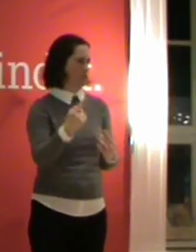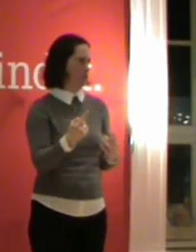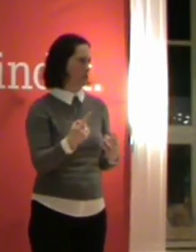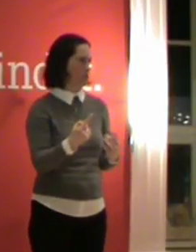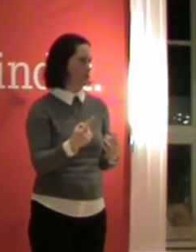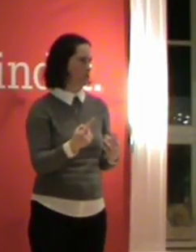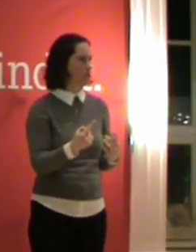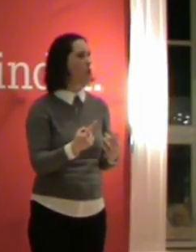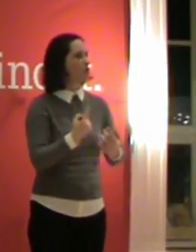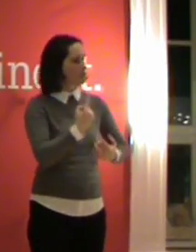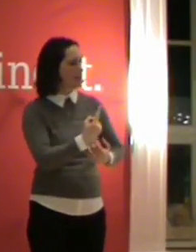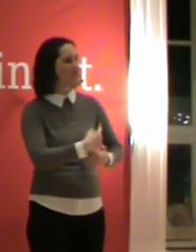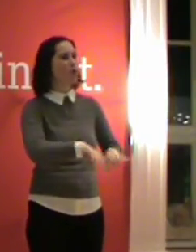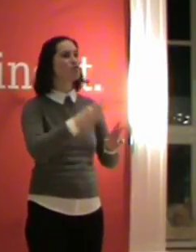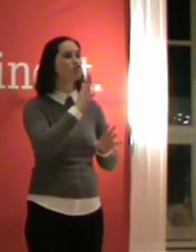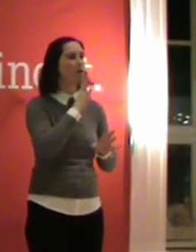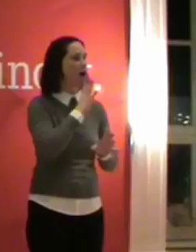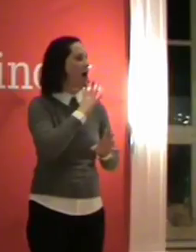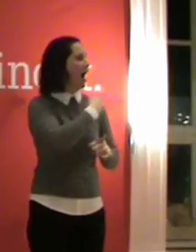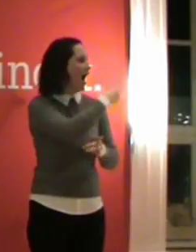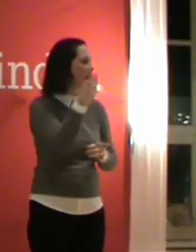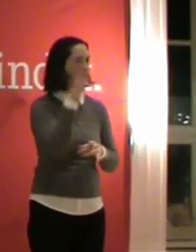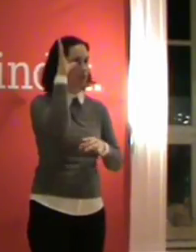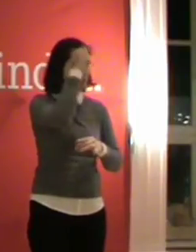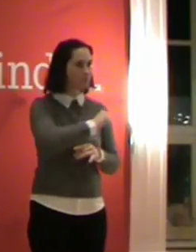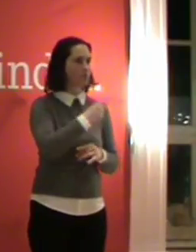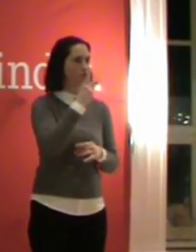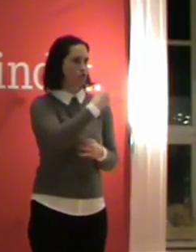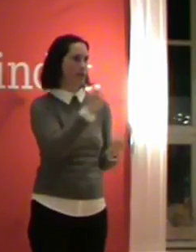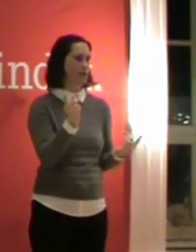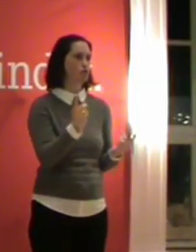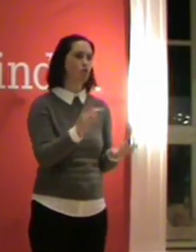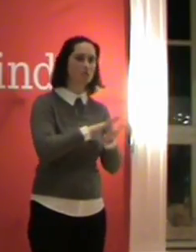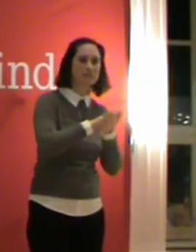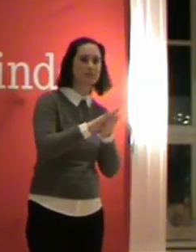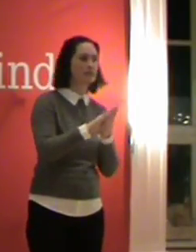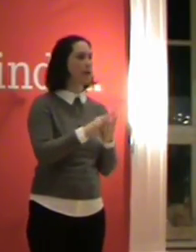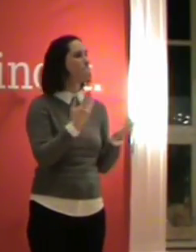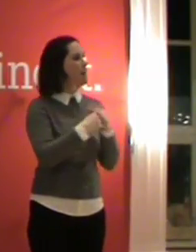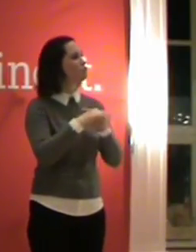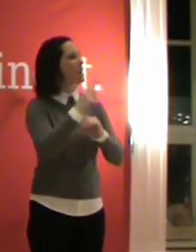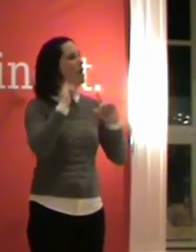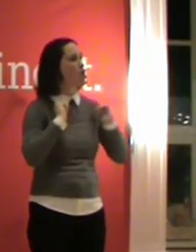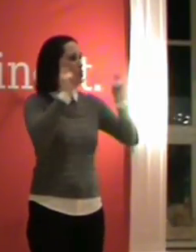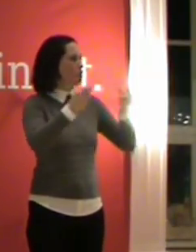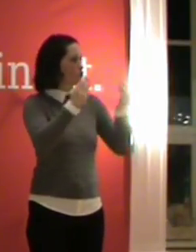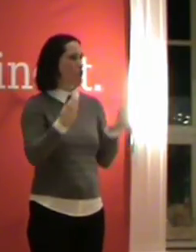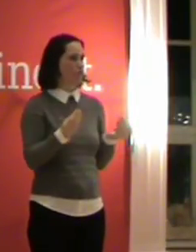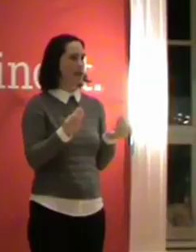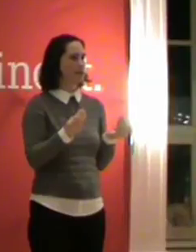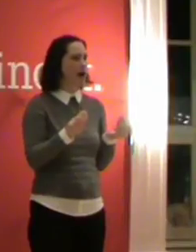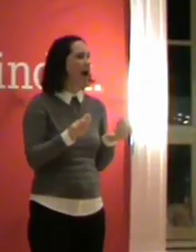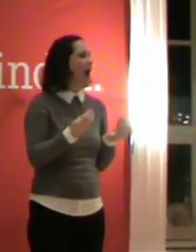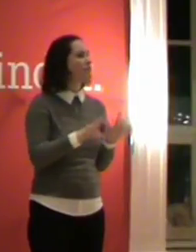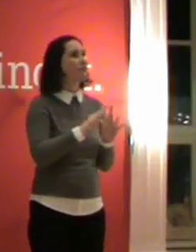Dingen auch durch verständliche Sprache, liebe Genossinnen und Genossen, meine Damen und Herren, indem wir den Menschen aufs Maul schauen und ihnen nicht nach